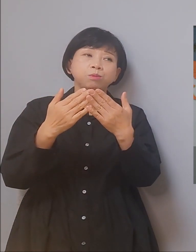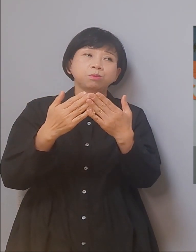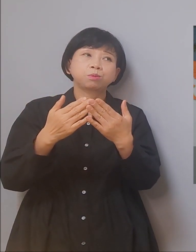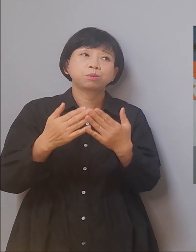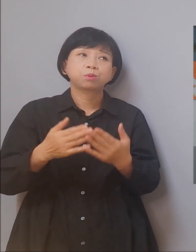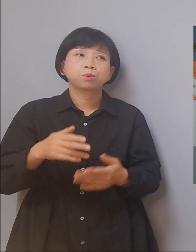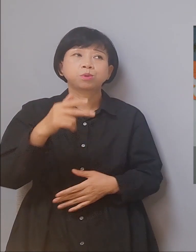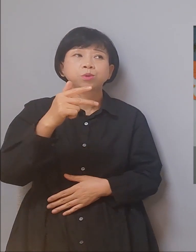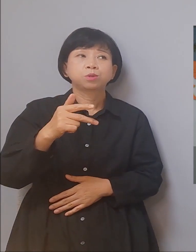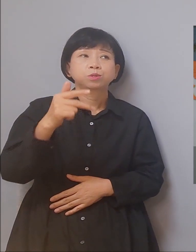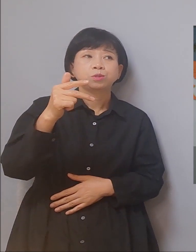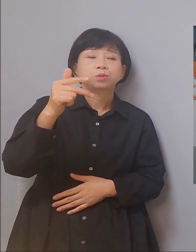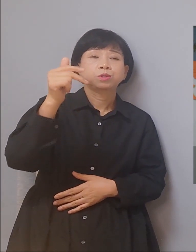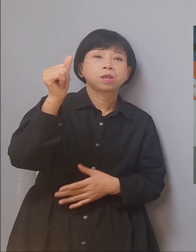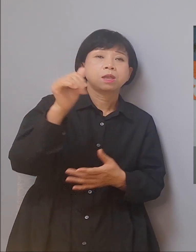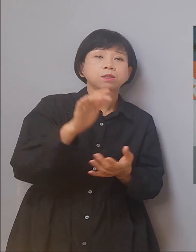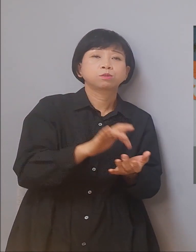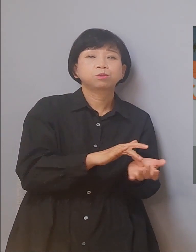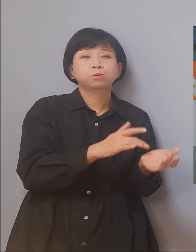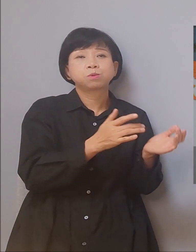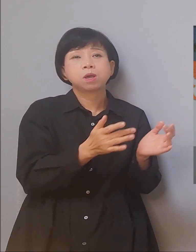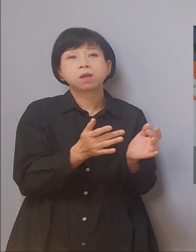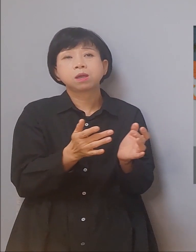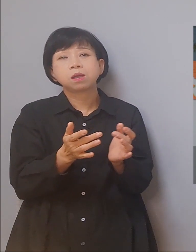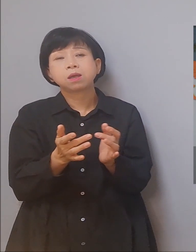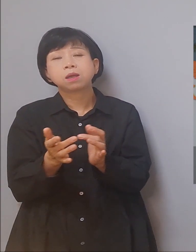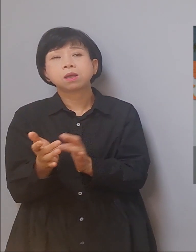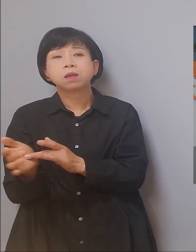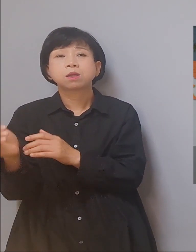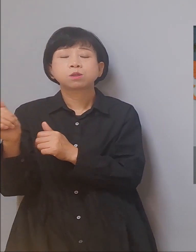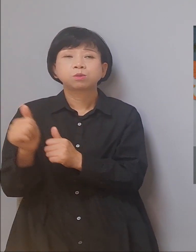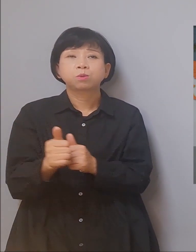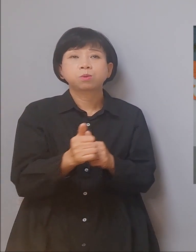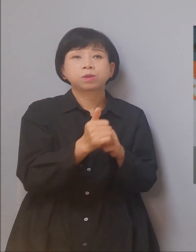사함받고 주 예수와